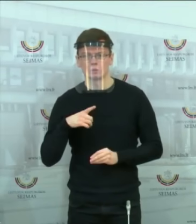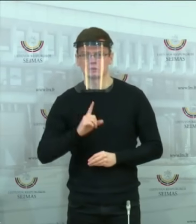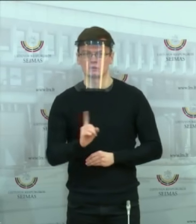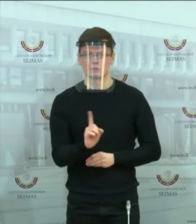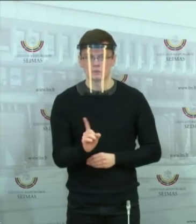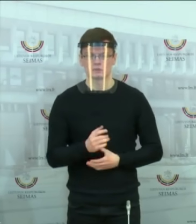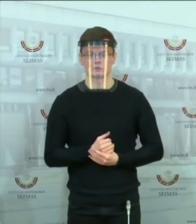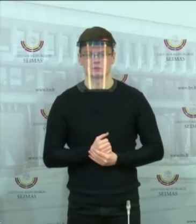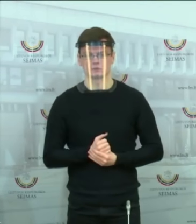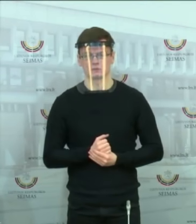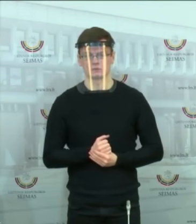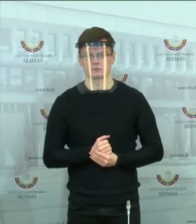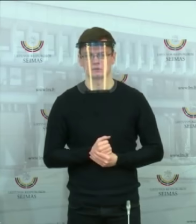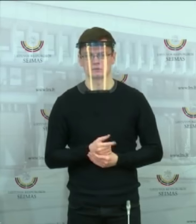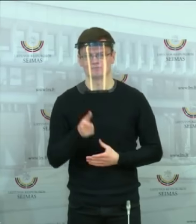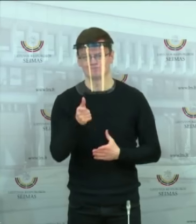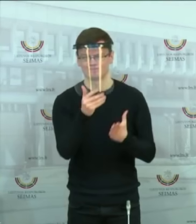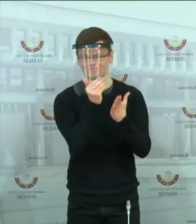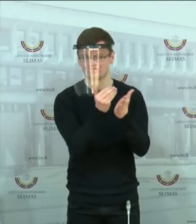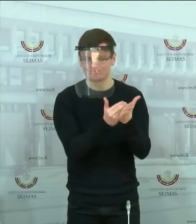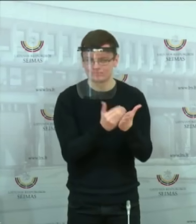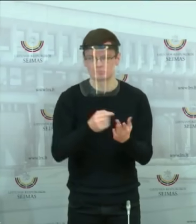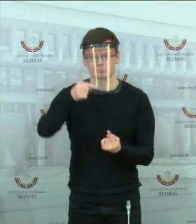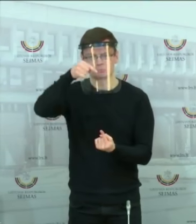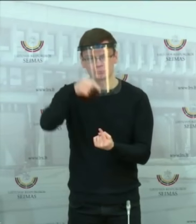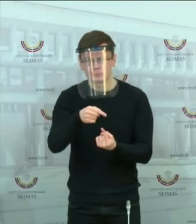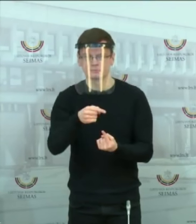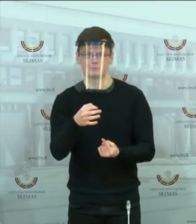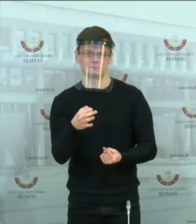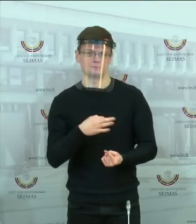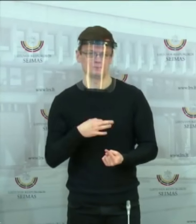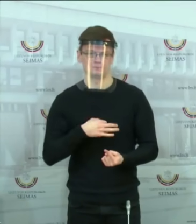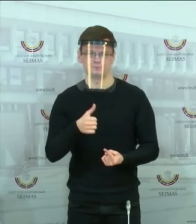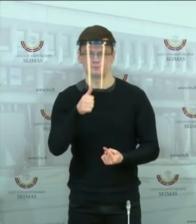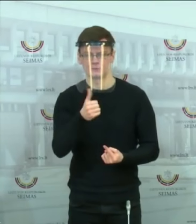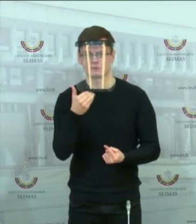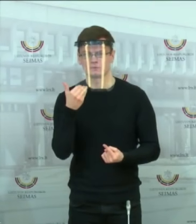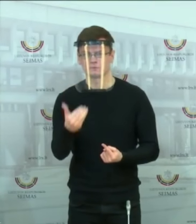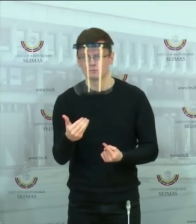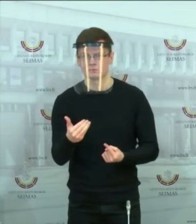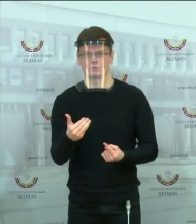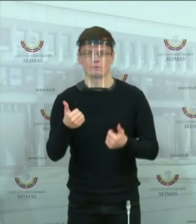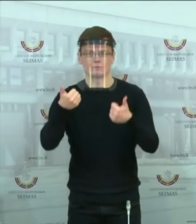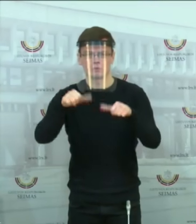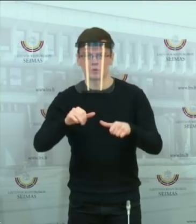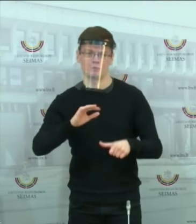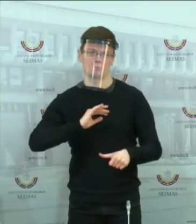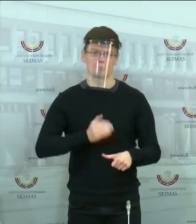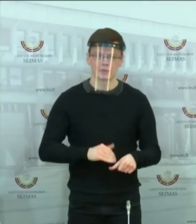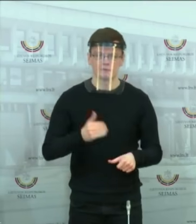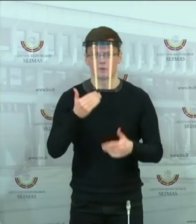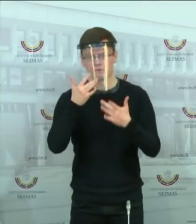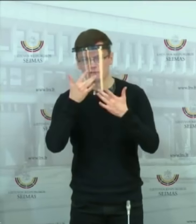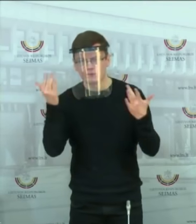tikri reikalavimai, kurie būtų pritaikomi nesvarbu nuo steigėjo formos, ar tai privatus, ar tai